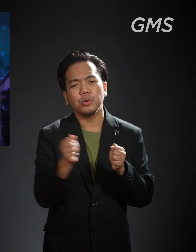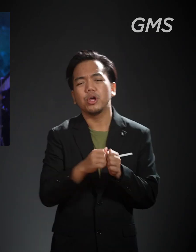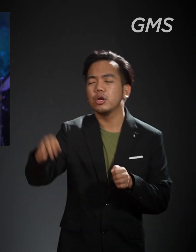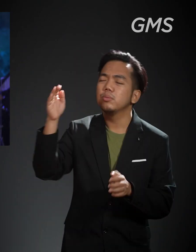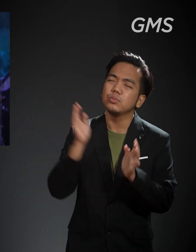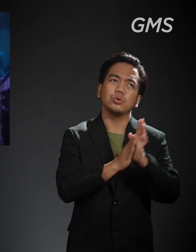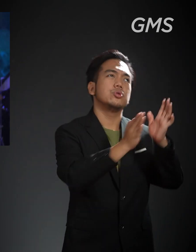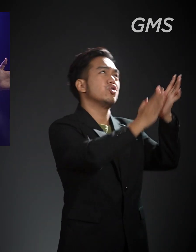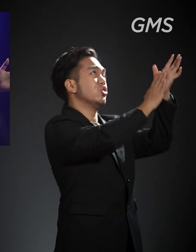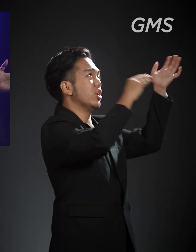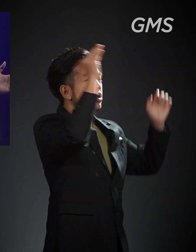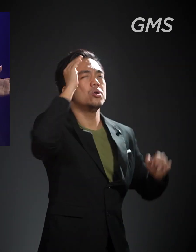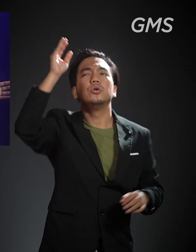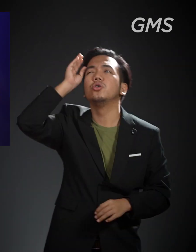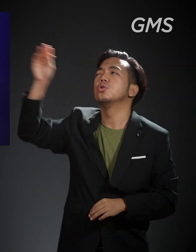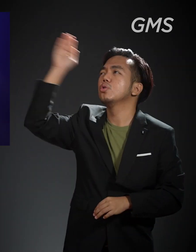Di dalam